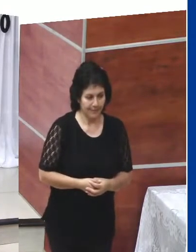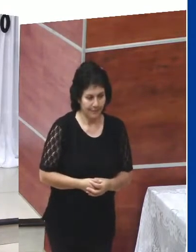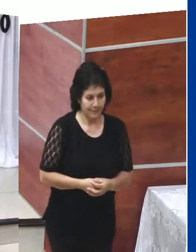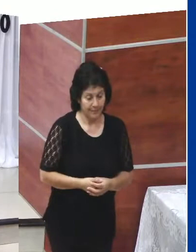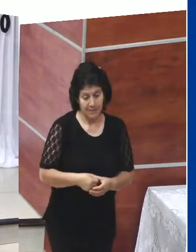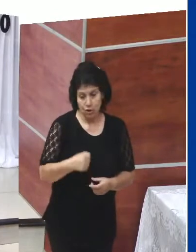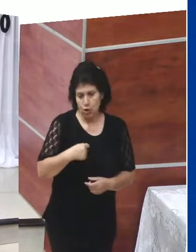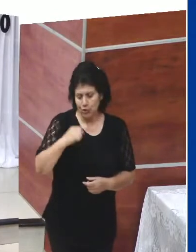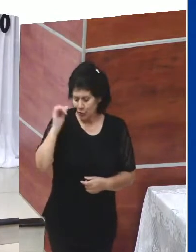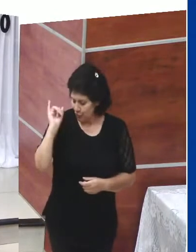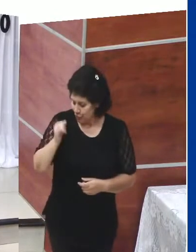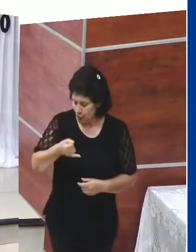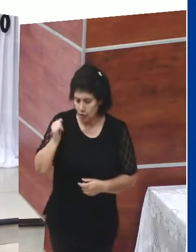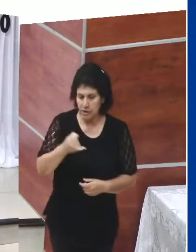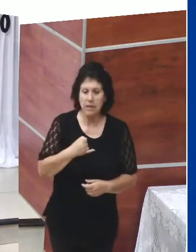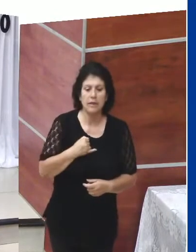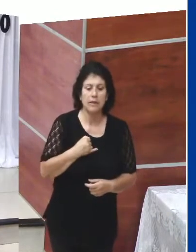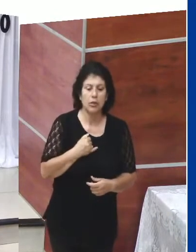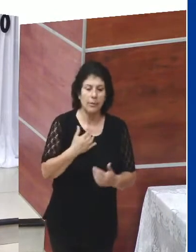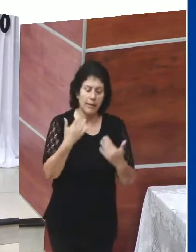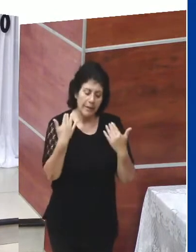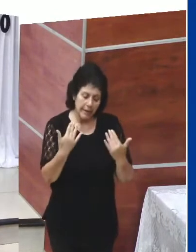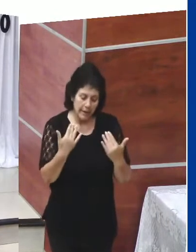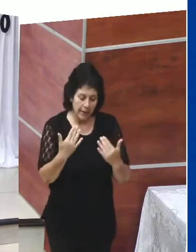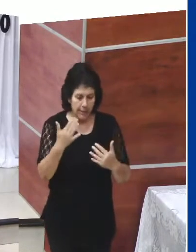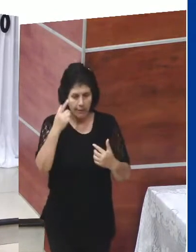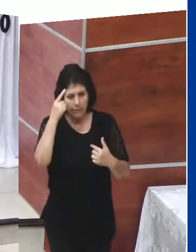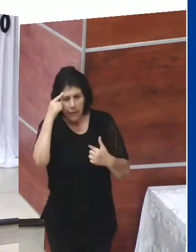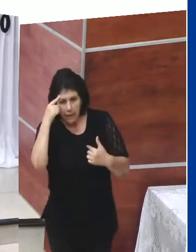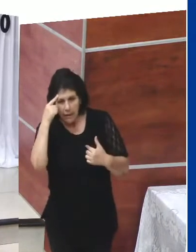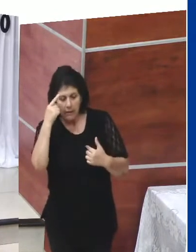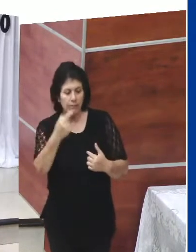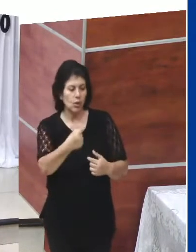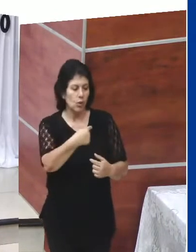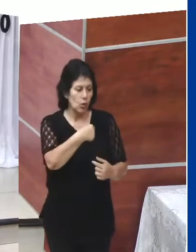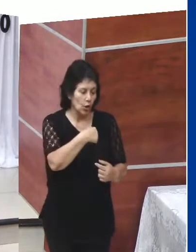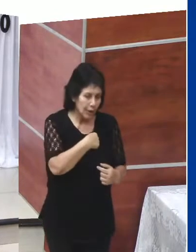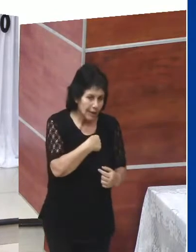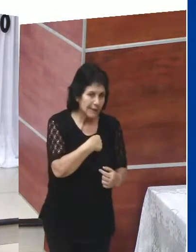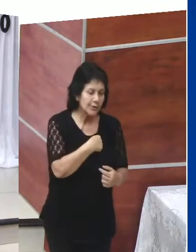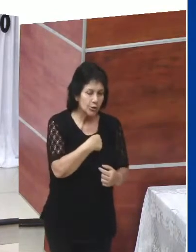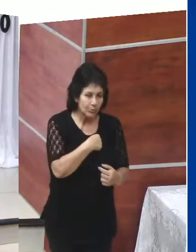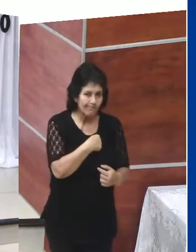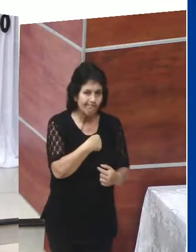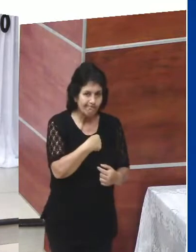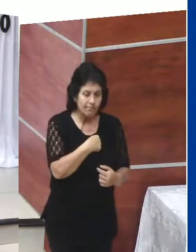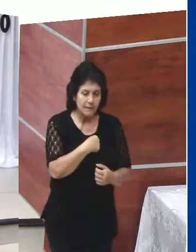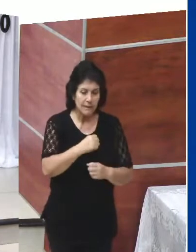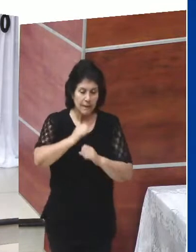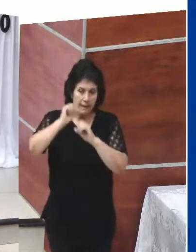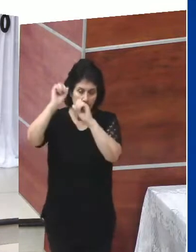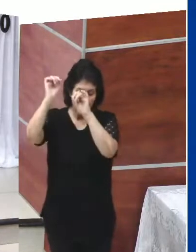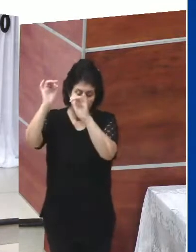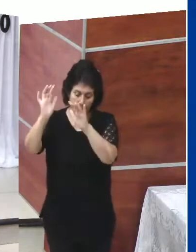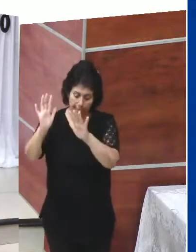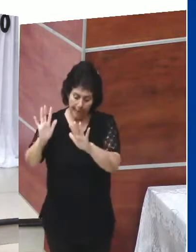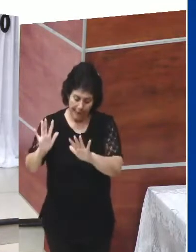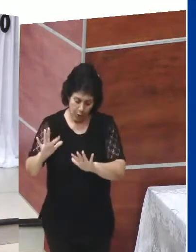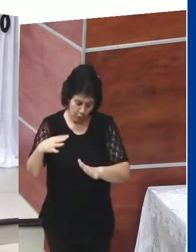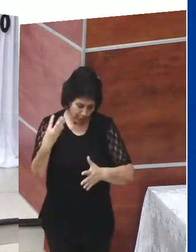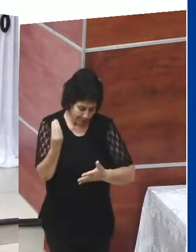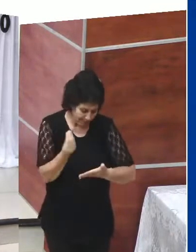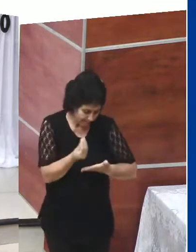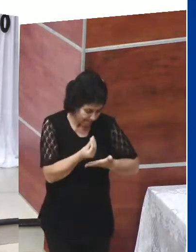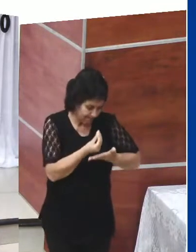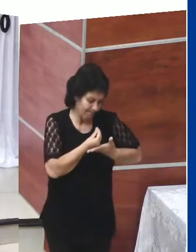Tengo que permitir que mi mente, mi corazón, sea invadido, que rebalse de la